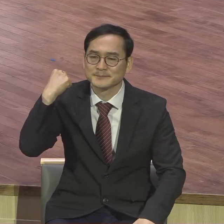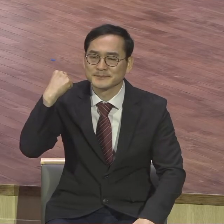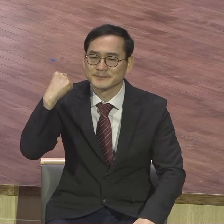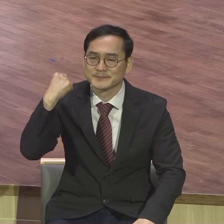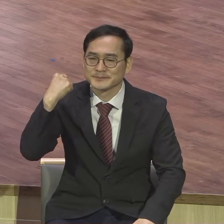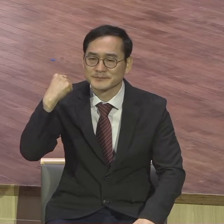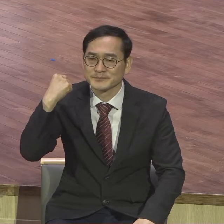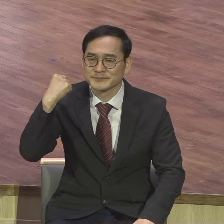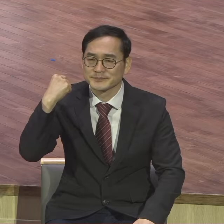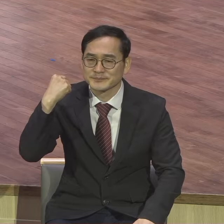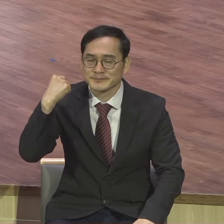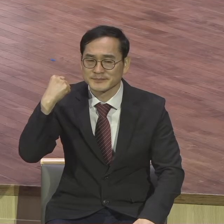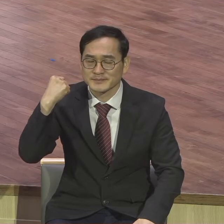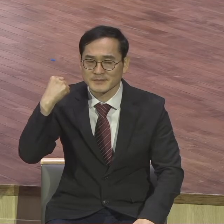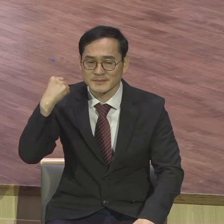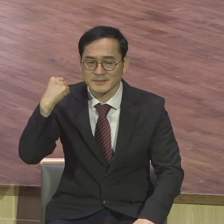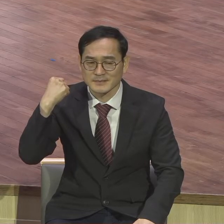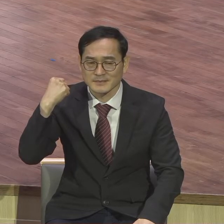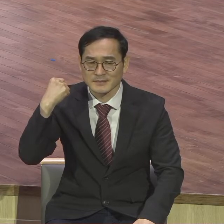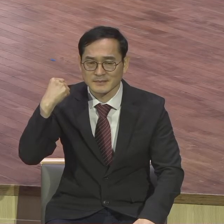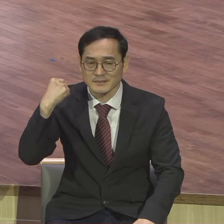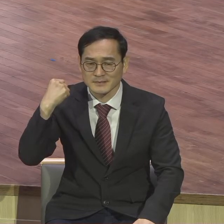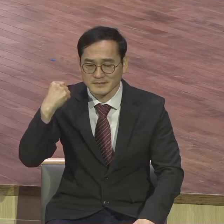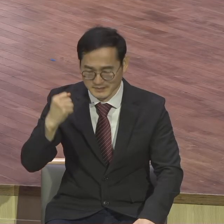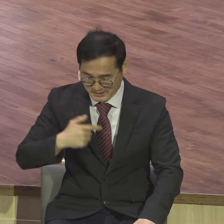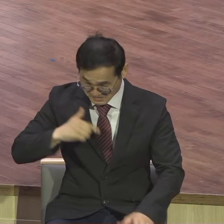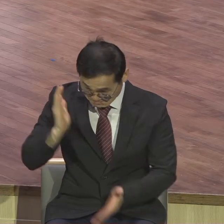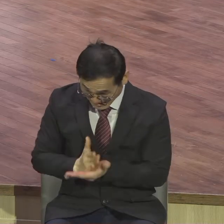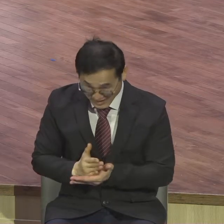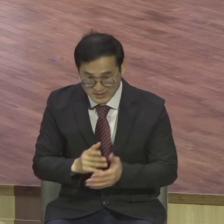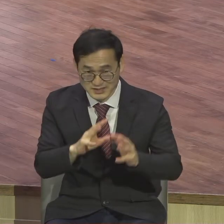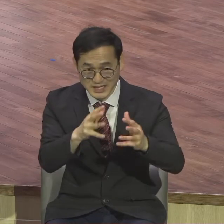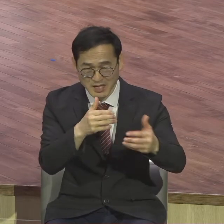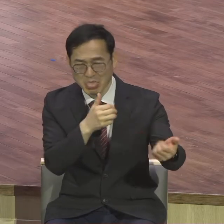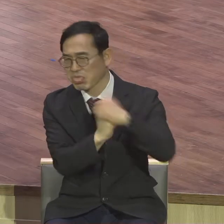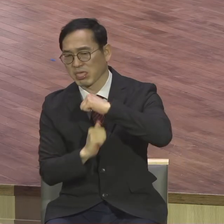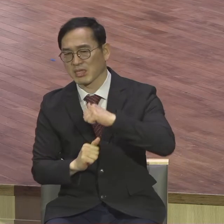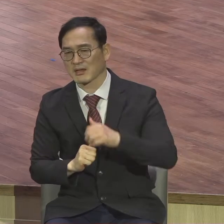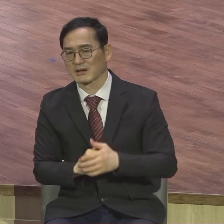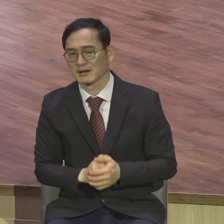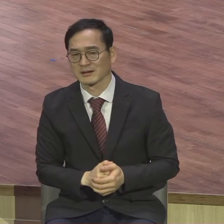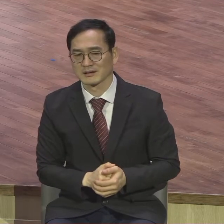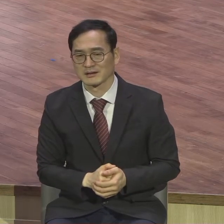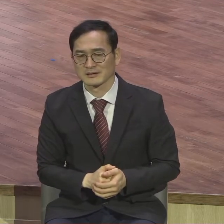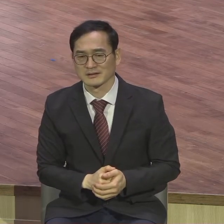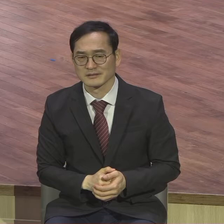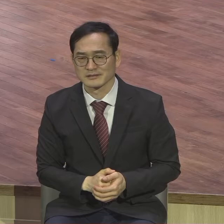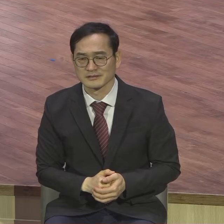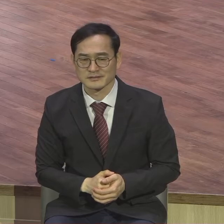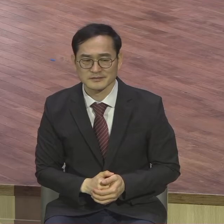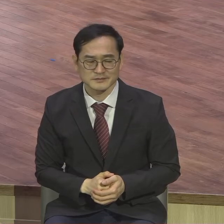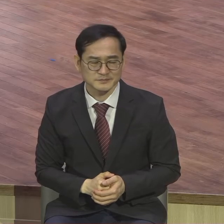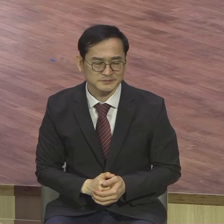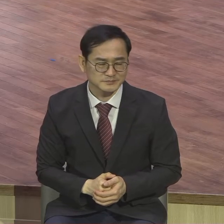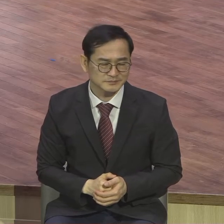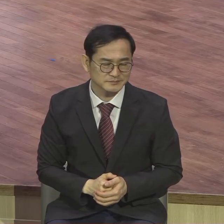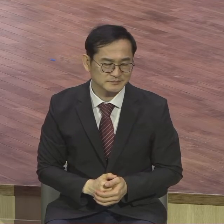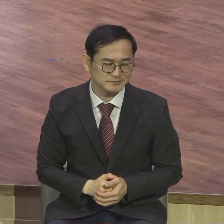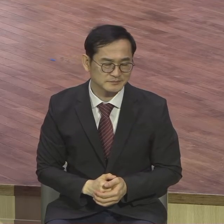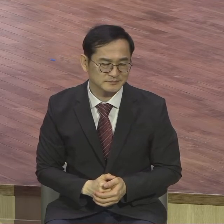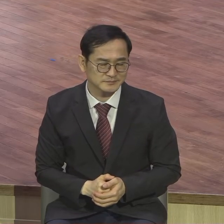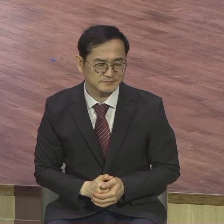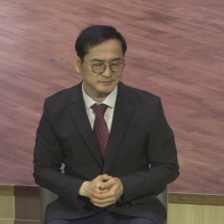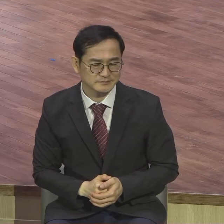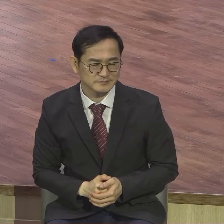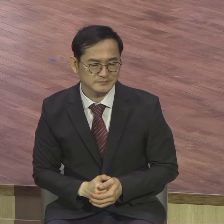겁니다. 여러분 세상 감당을 못해요. 여러분을 감당 못한다니까. 여러분이 세상 감당 못하는